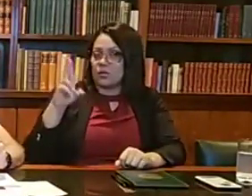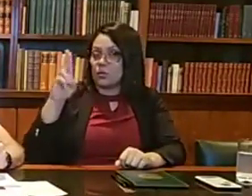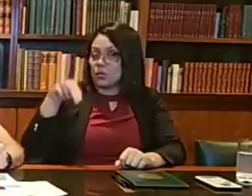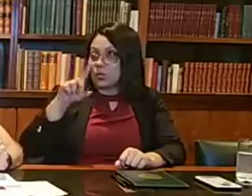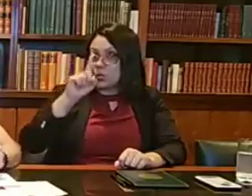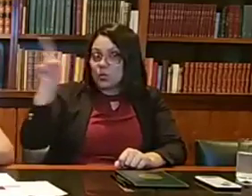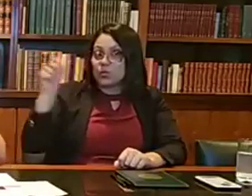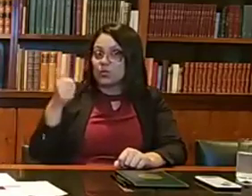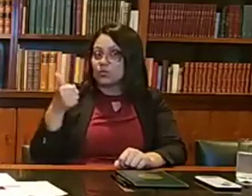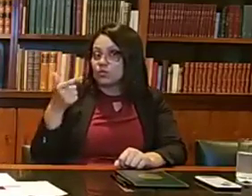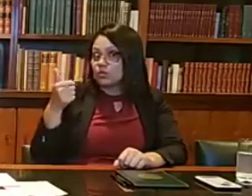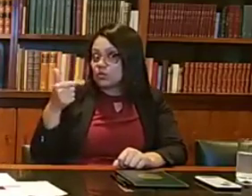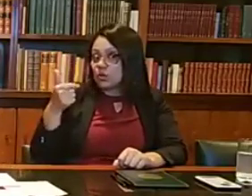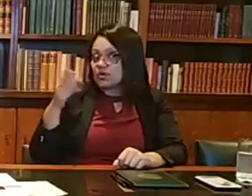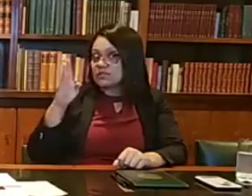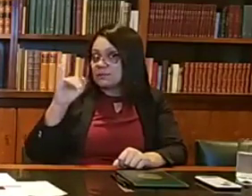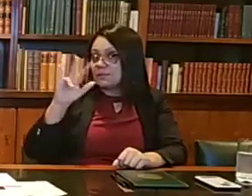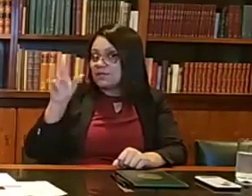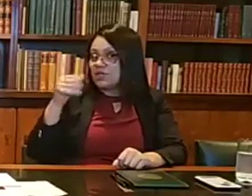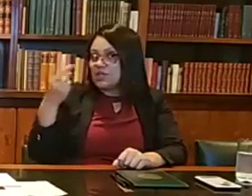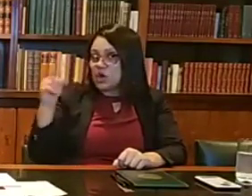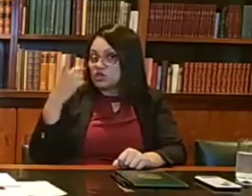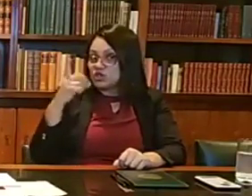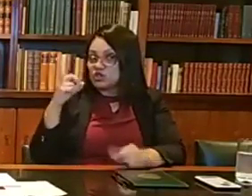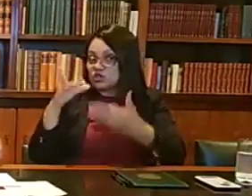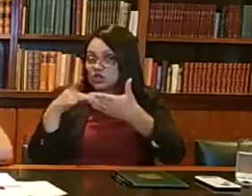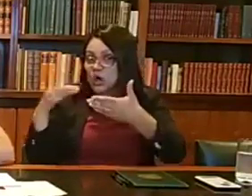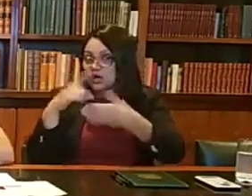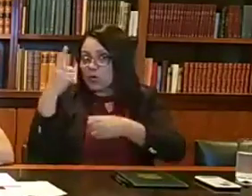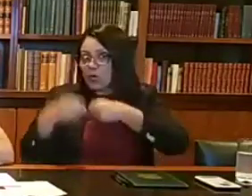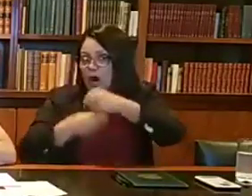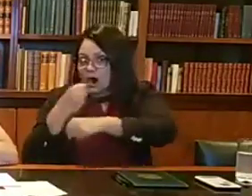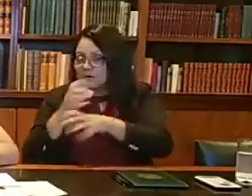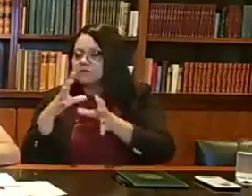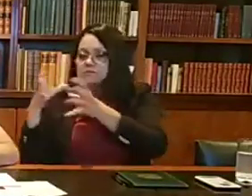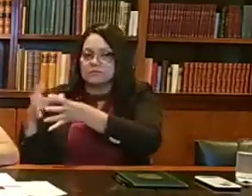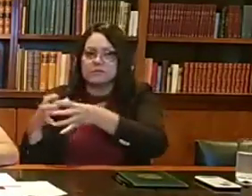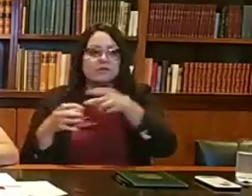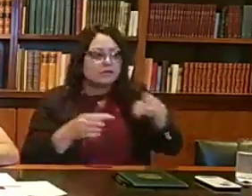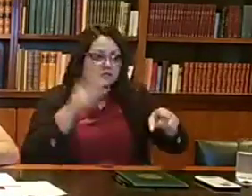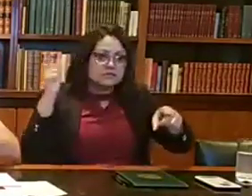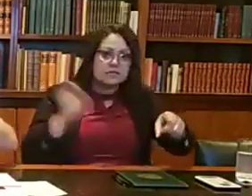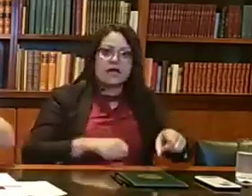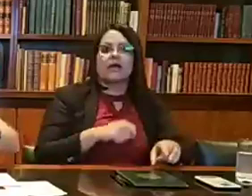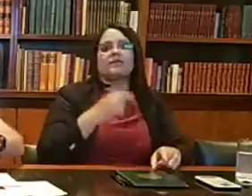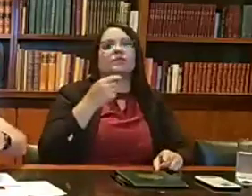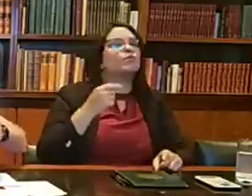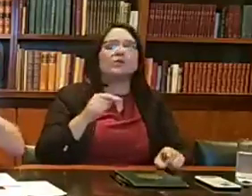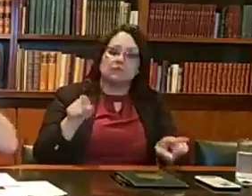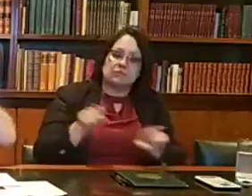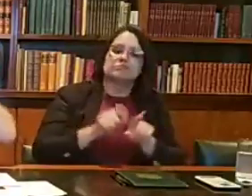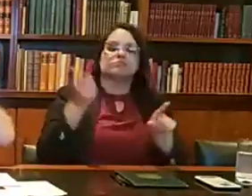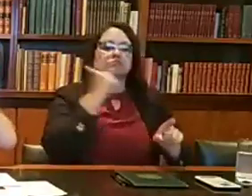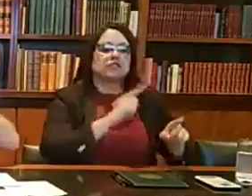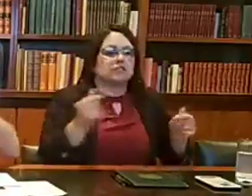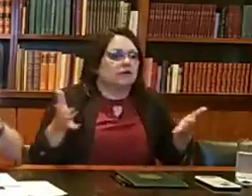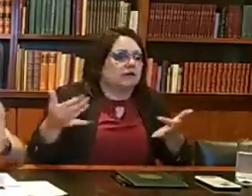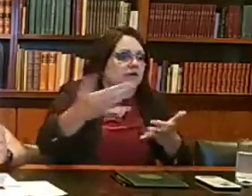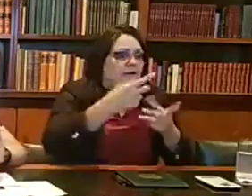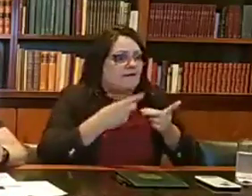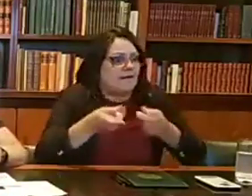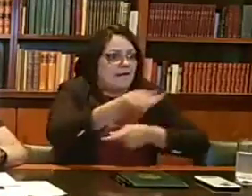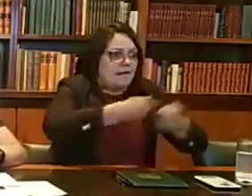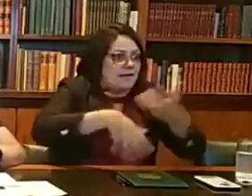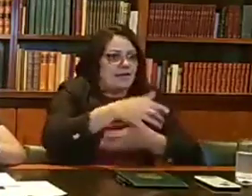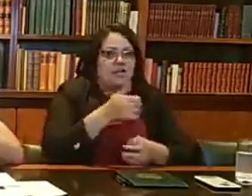US$12 bilhões por ano. Pode ter certeza, a gente pode faturar no mínimo US$12 bilhões por ano, depois de algum tempo de pronta